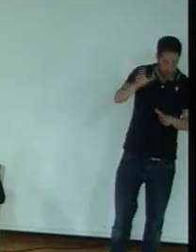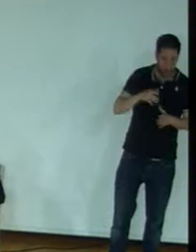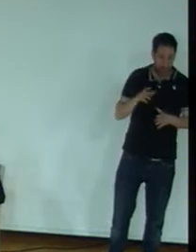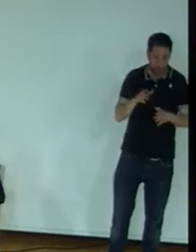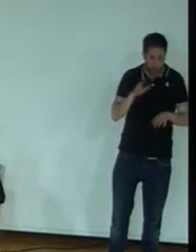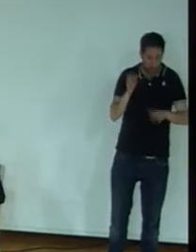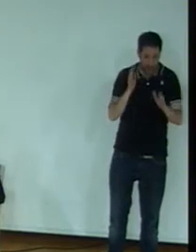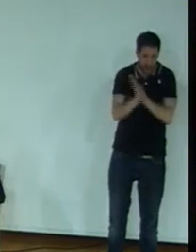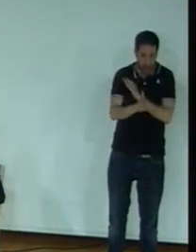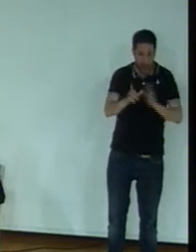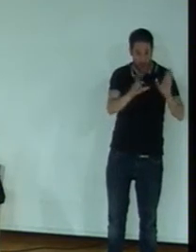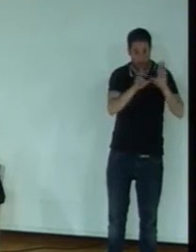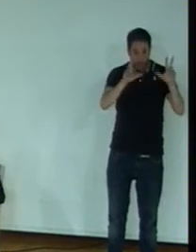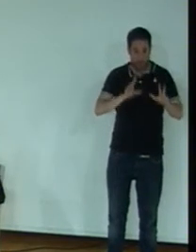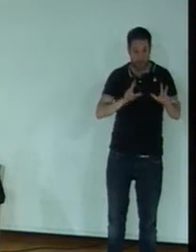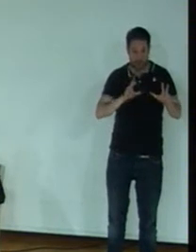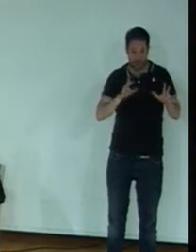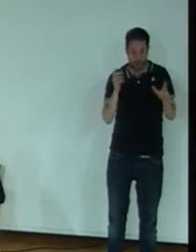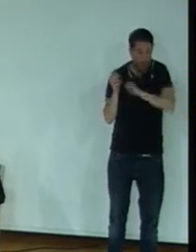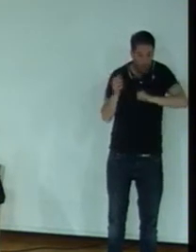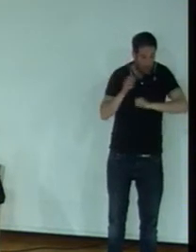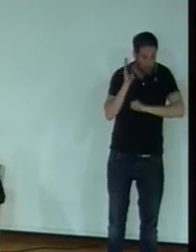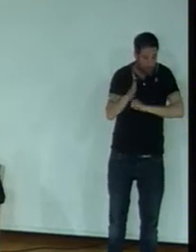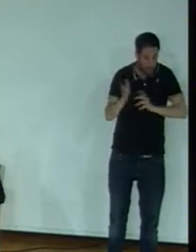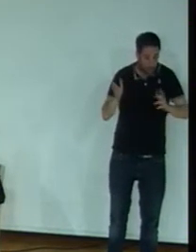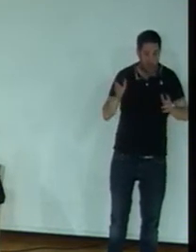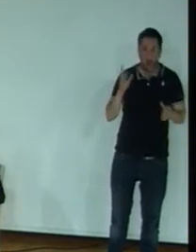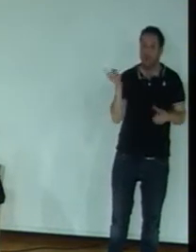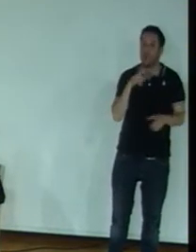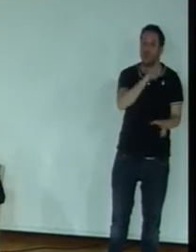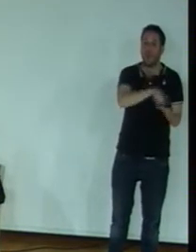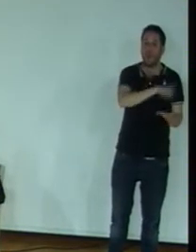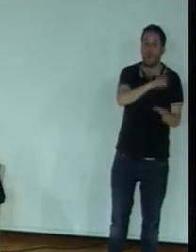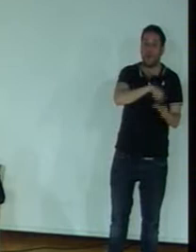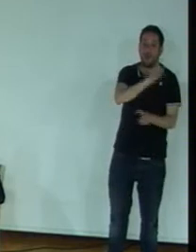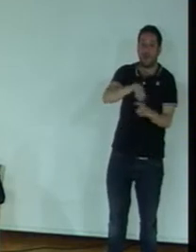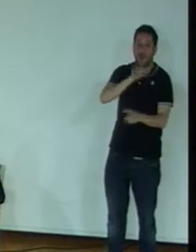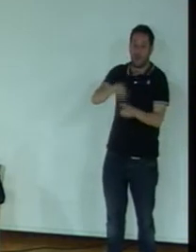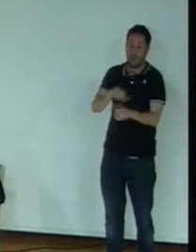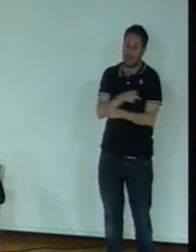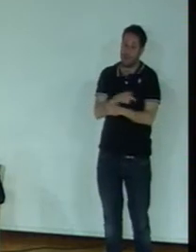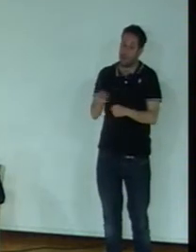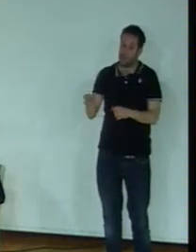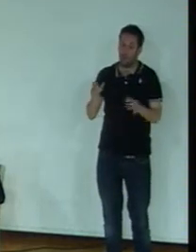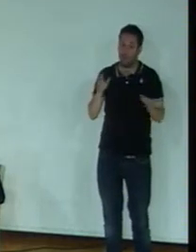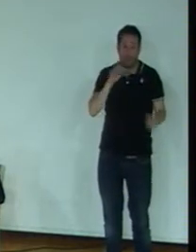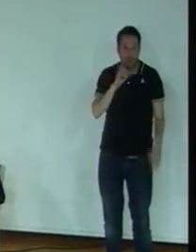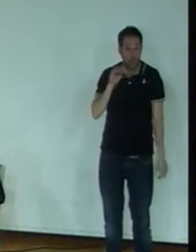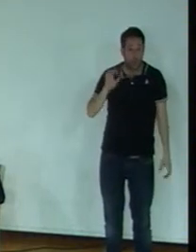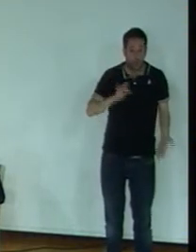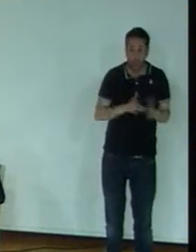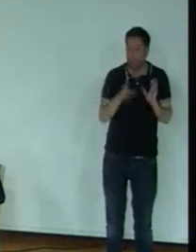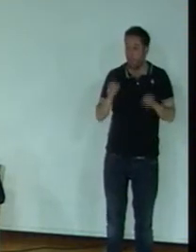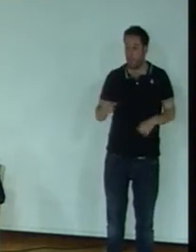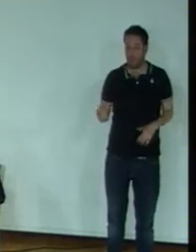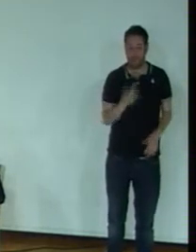violation directe de l'esprit de la loi informatique et liberté. Cette attitude de collecter tout et on verra bien est très dangereuse, justement parce que tout peut être